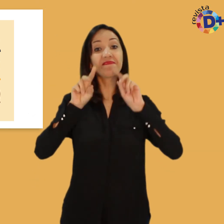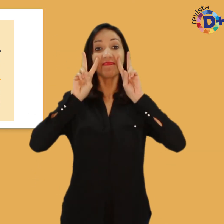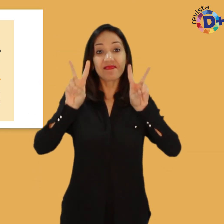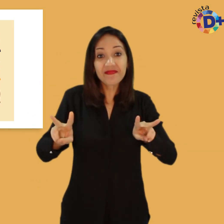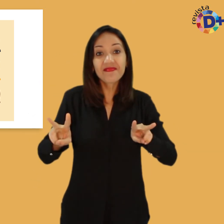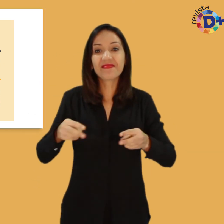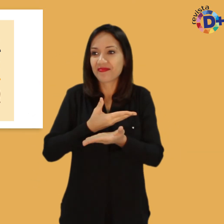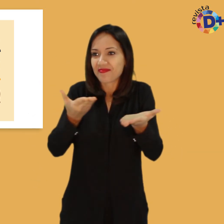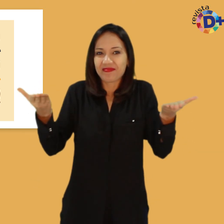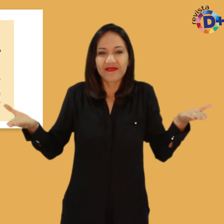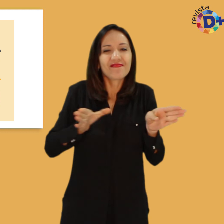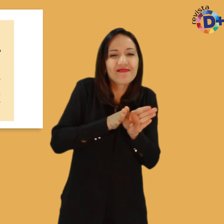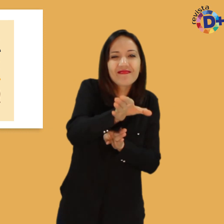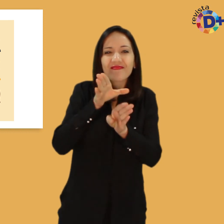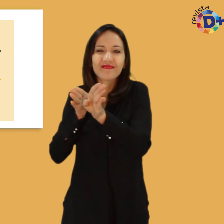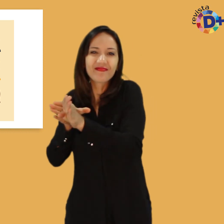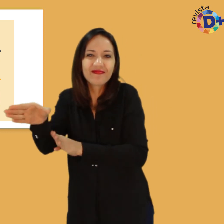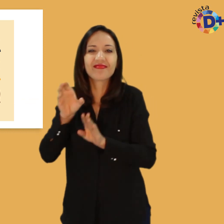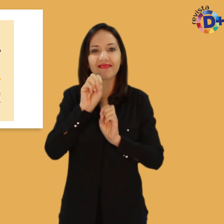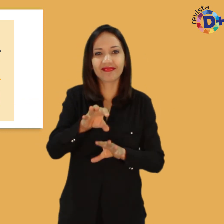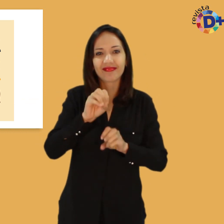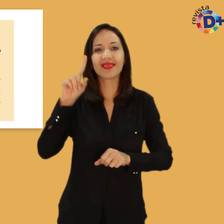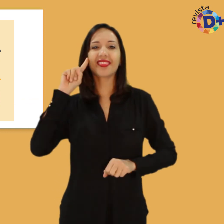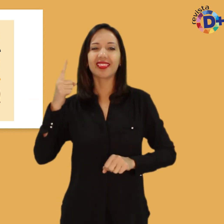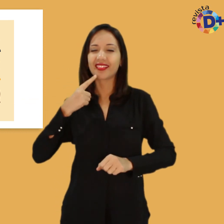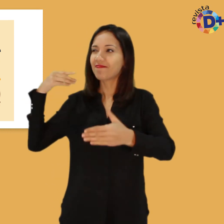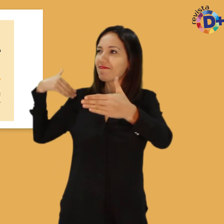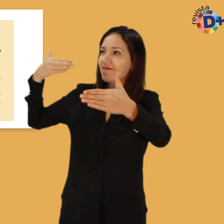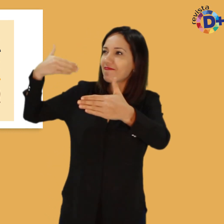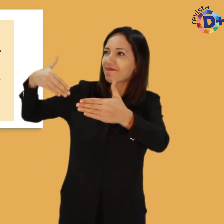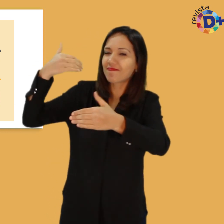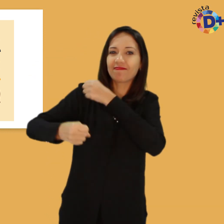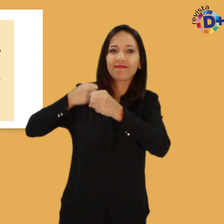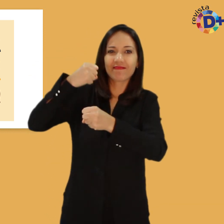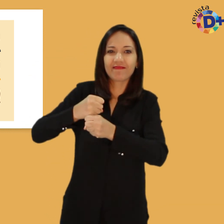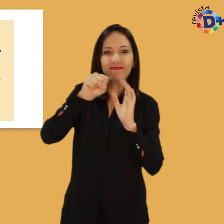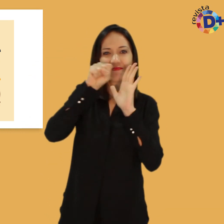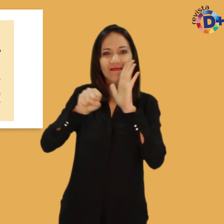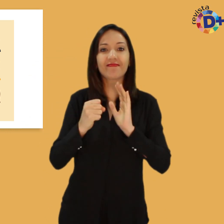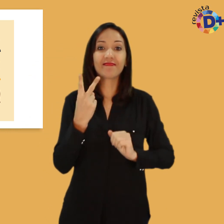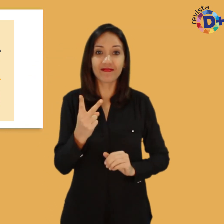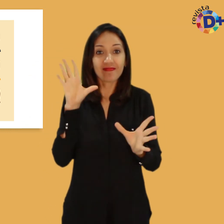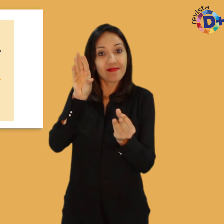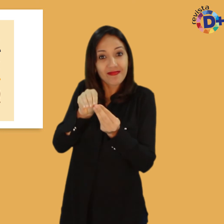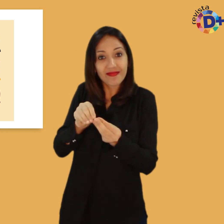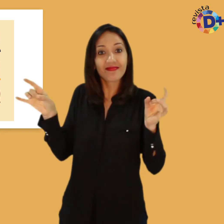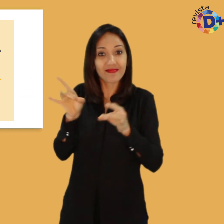tais pressupostos vêm orientando a educação de surdos ao longo dos últimos 2 séculos. Concluímos,